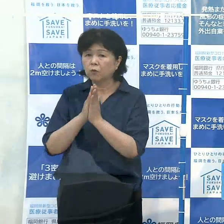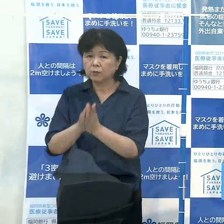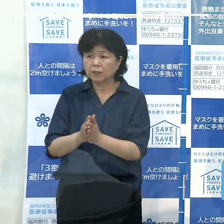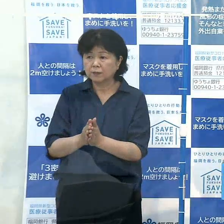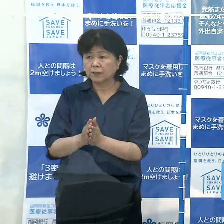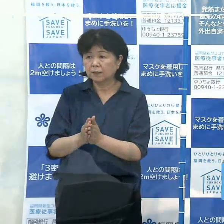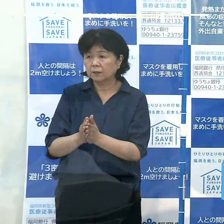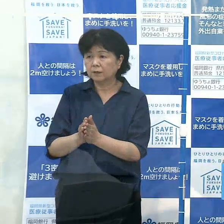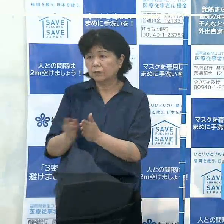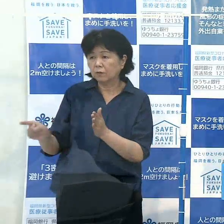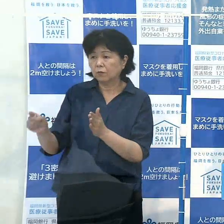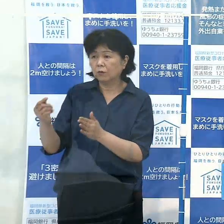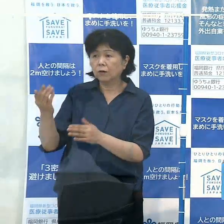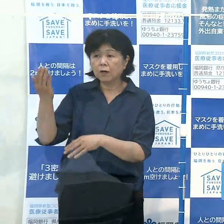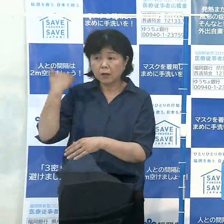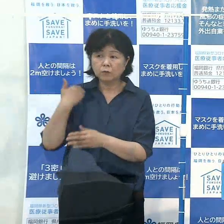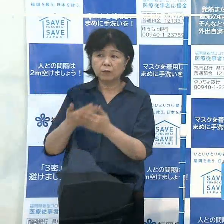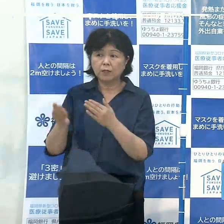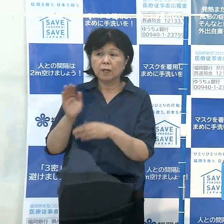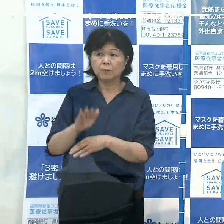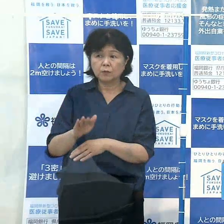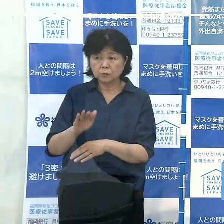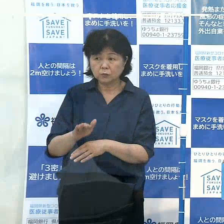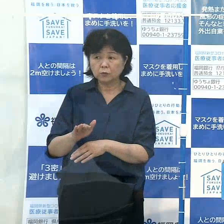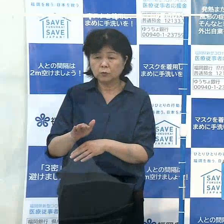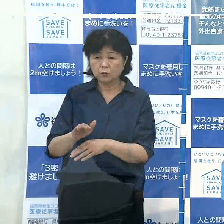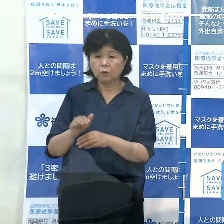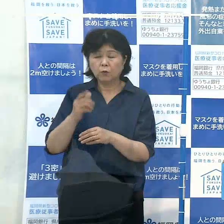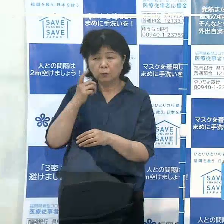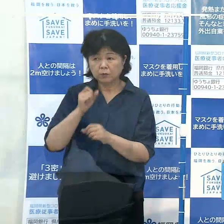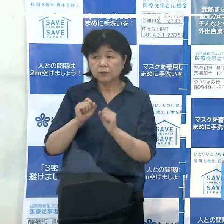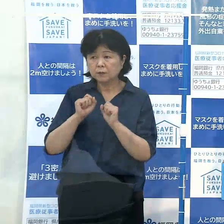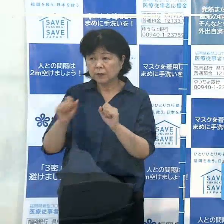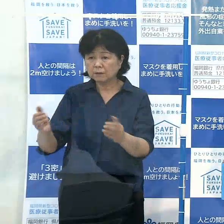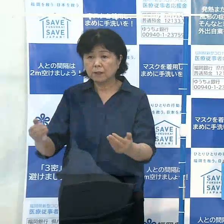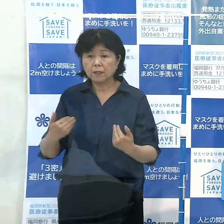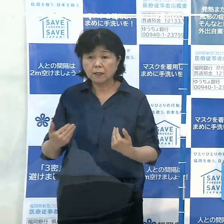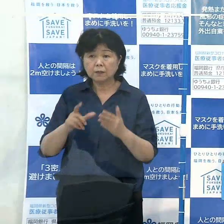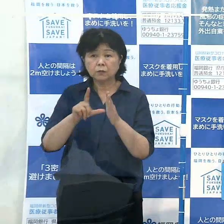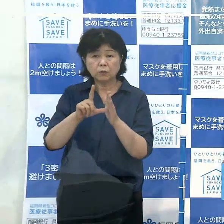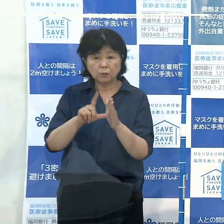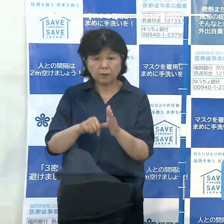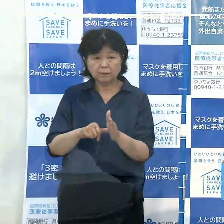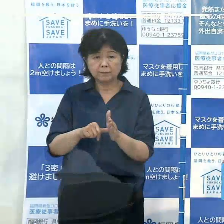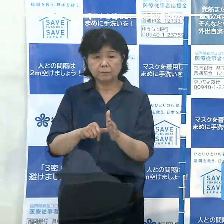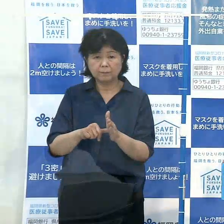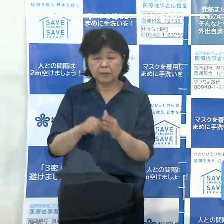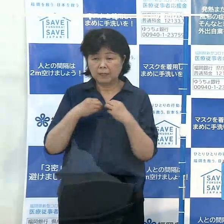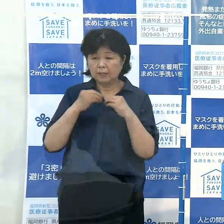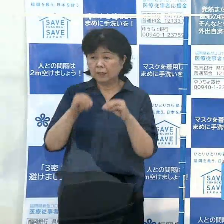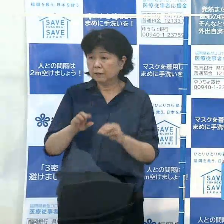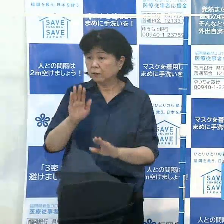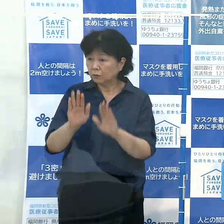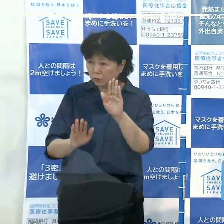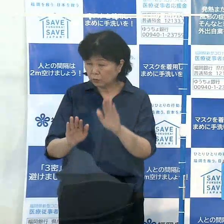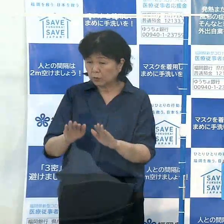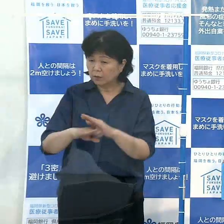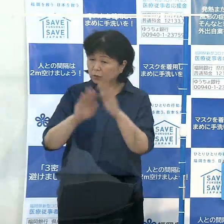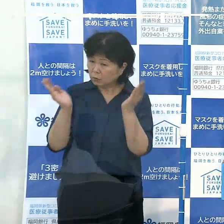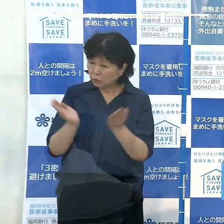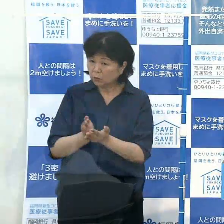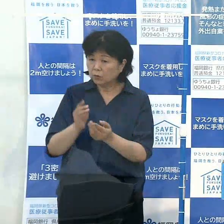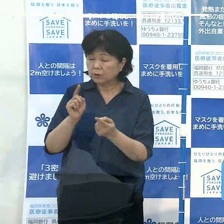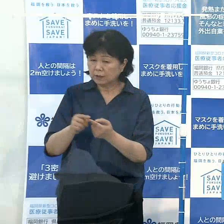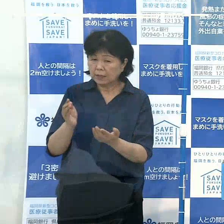ので、そういった措置を取らなきゃいけなくなったような場合には、感染状況とか総合的に判断